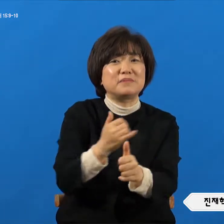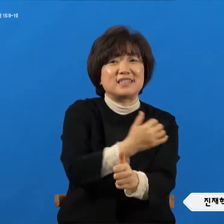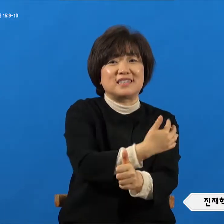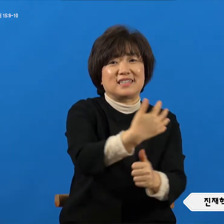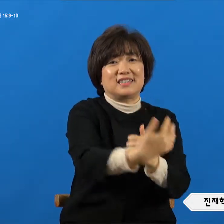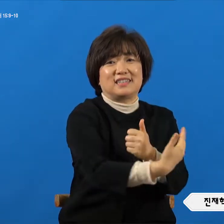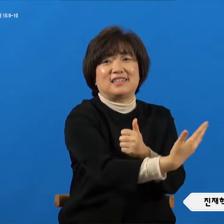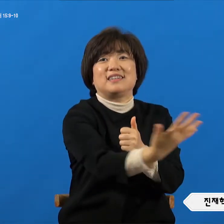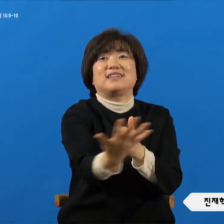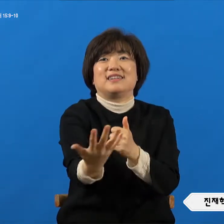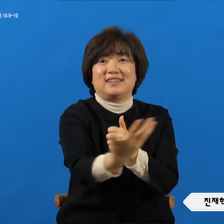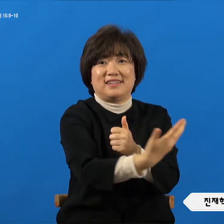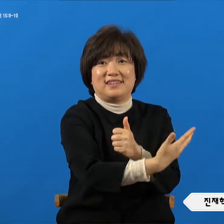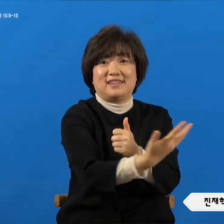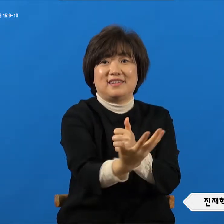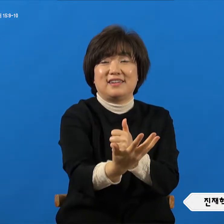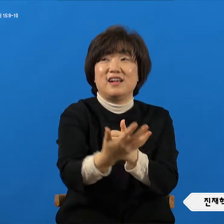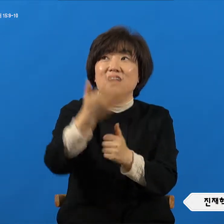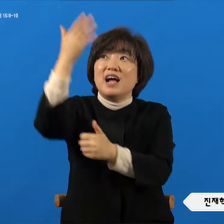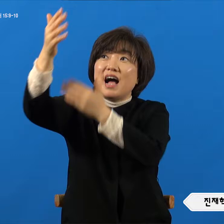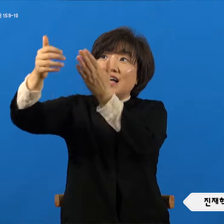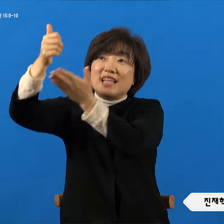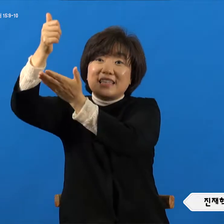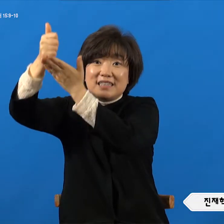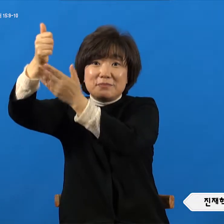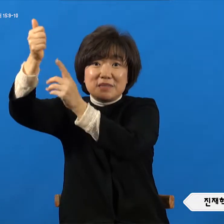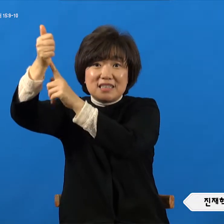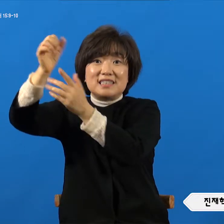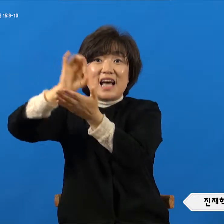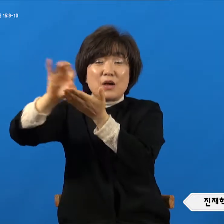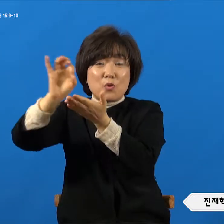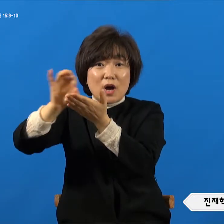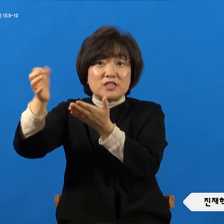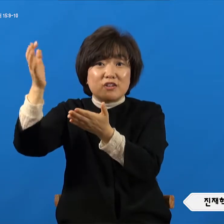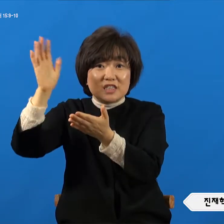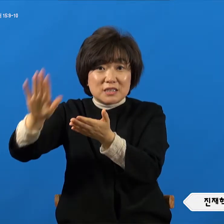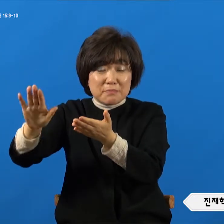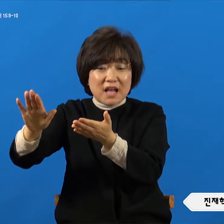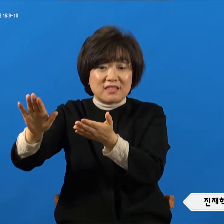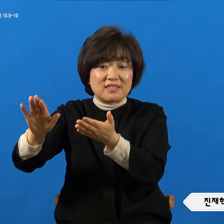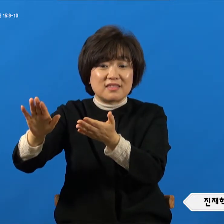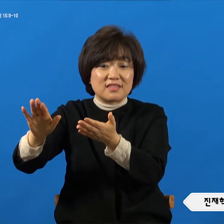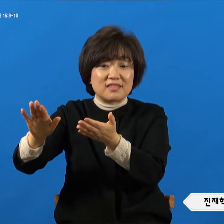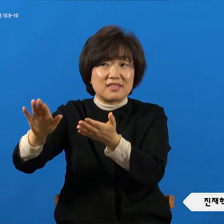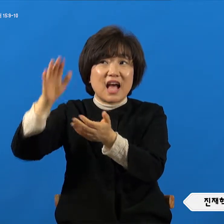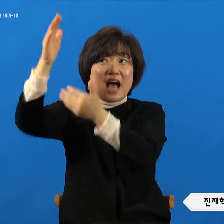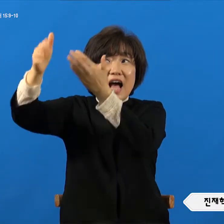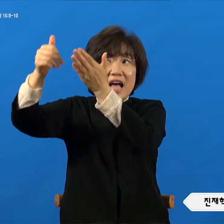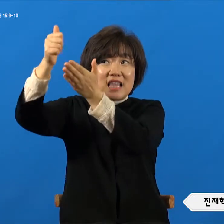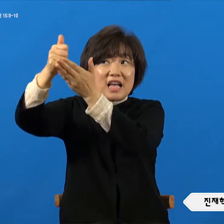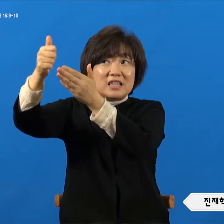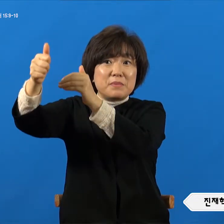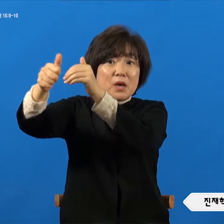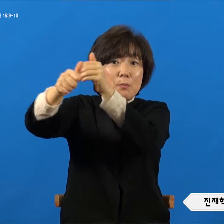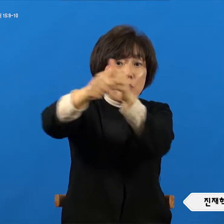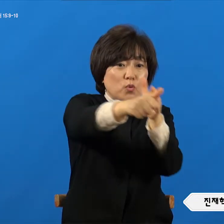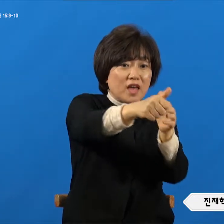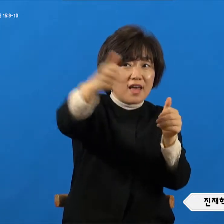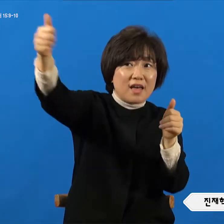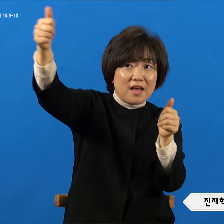하나님이 사용하셨지만 하나님이 보내신 사람들을 통해 세우신 사건,